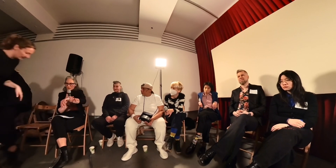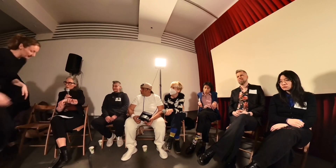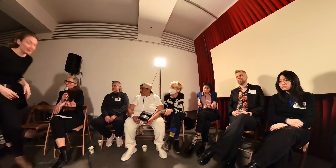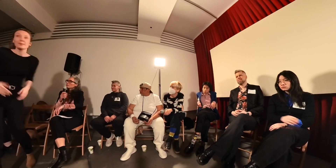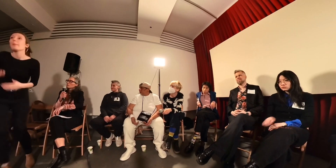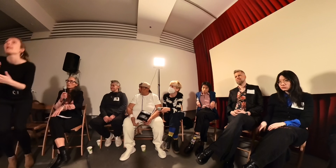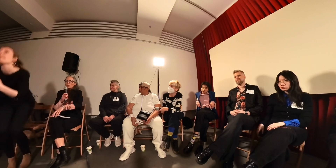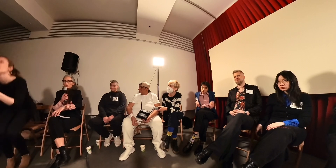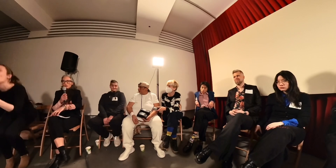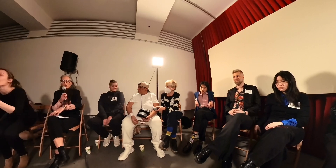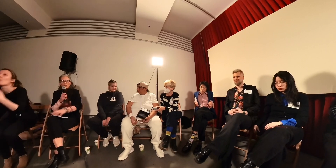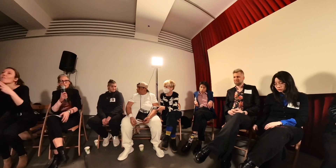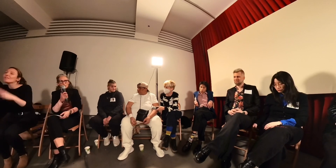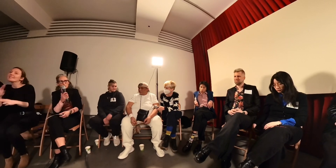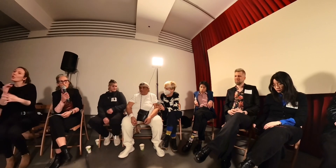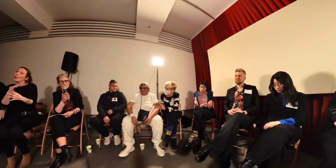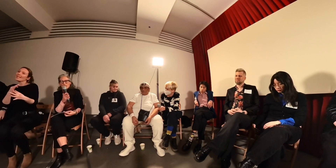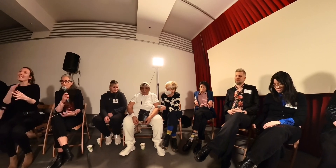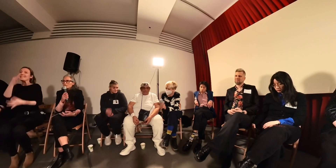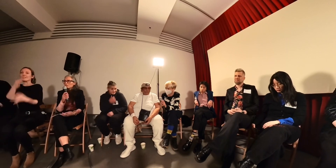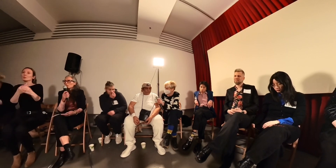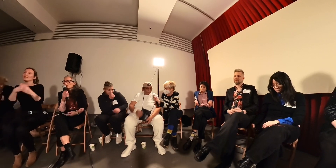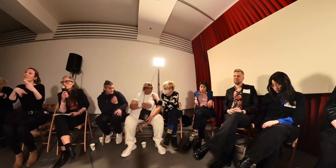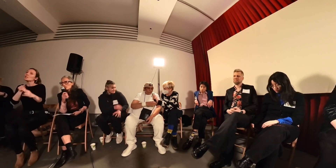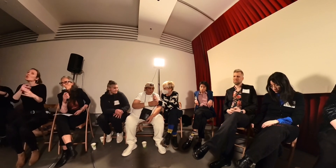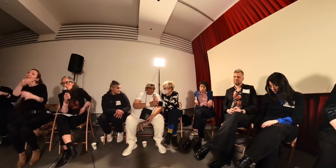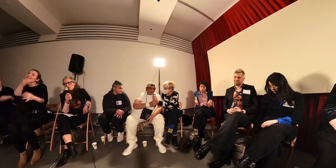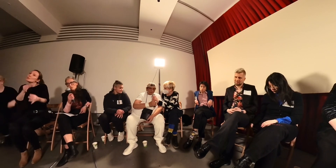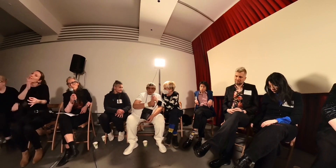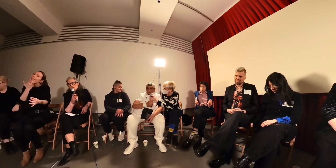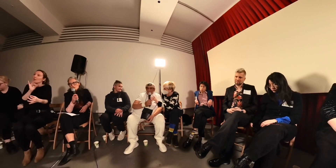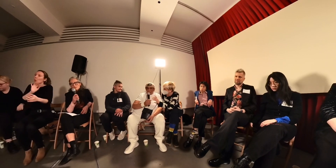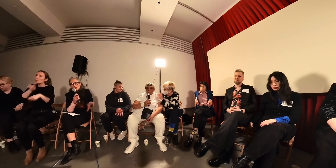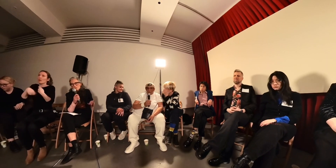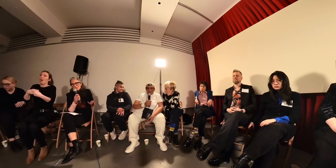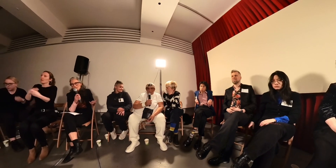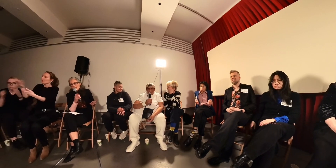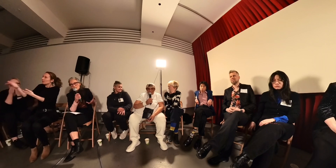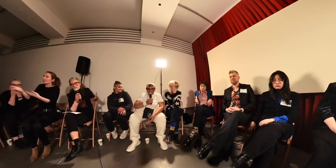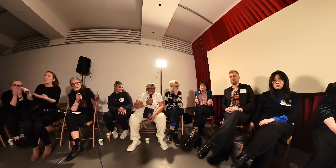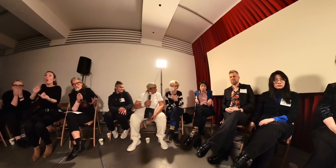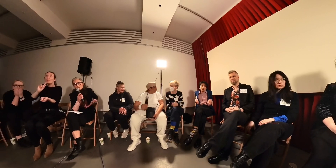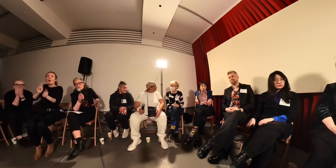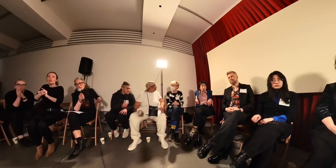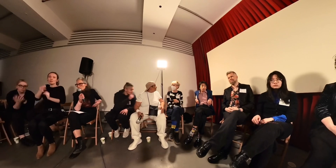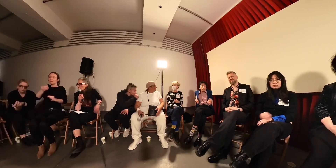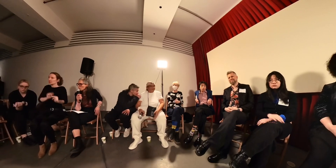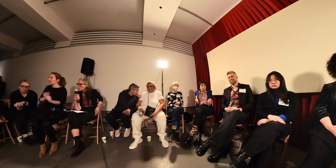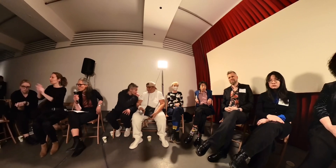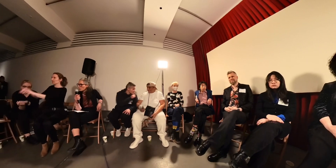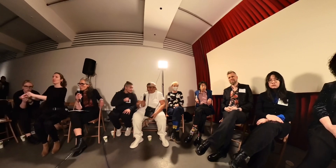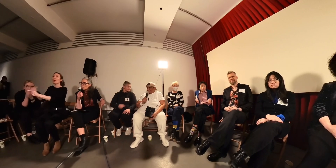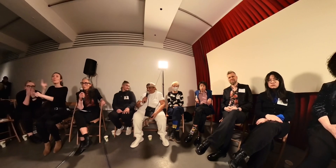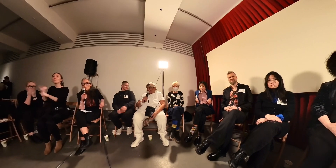Tak já už jsme trošku přes čáru s tím časem. Mě moc mrzí, že jsme se nedostali úplně ke